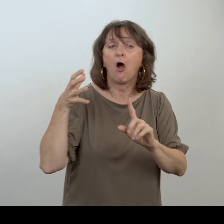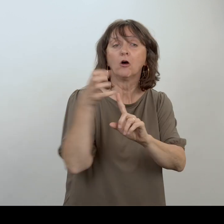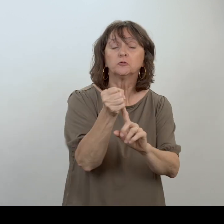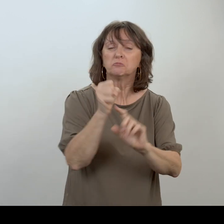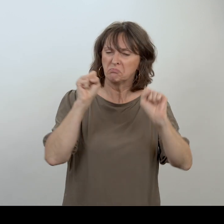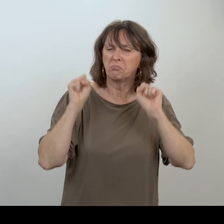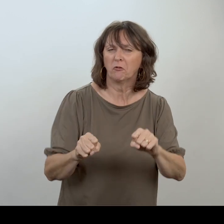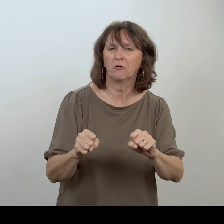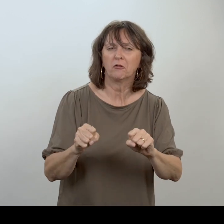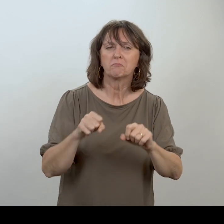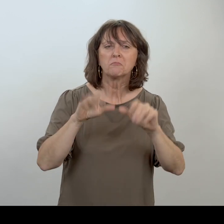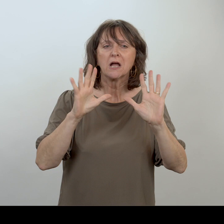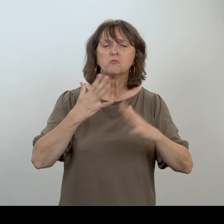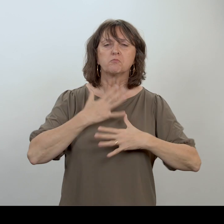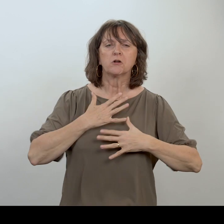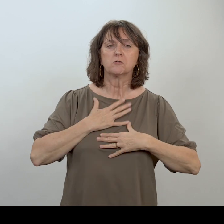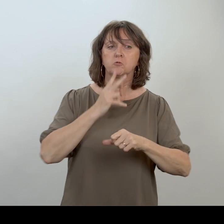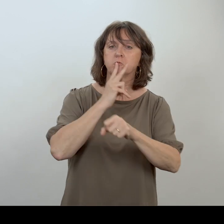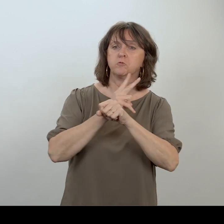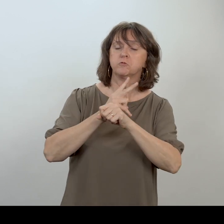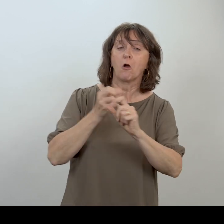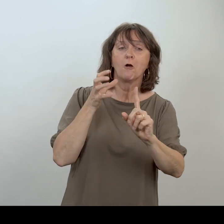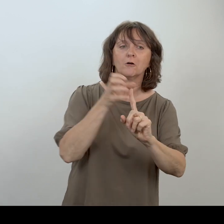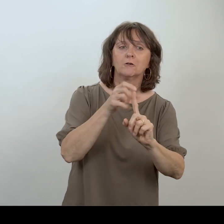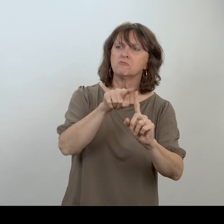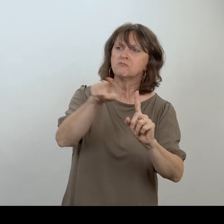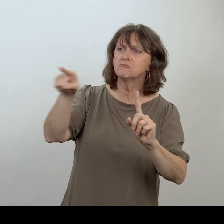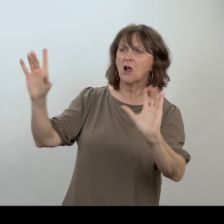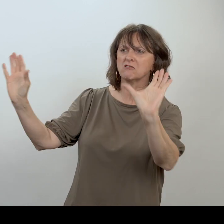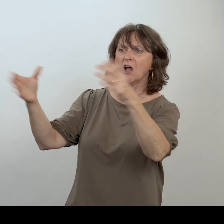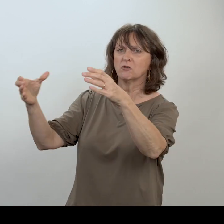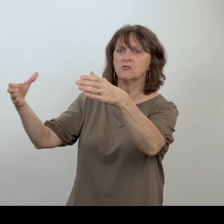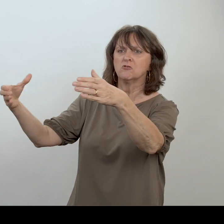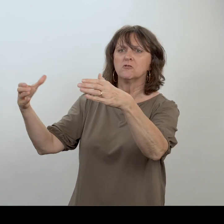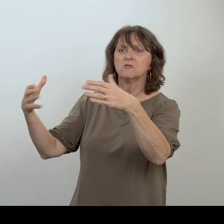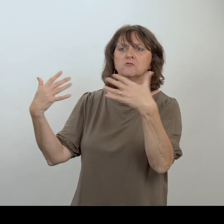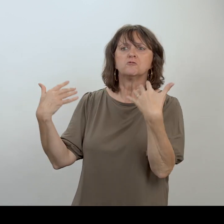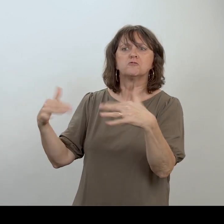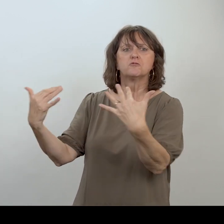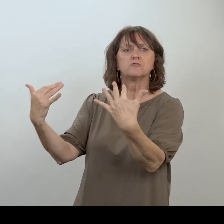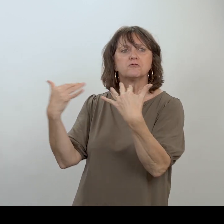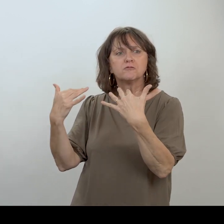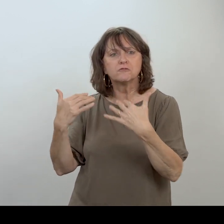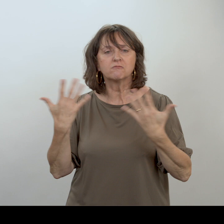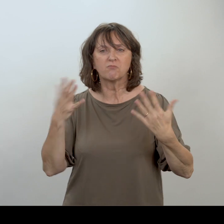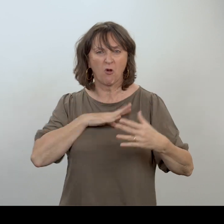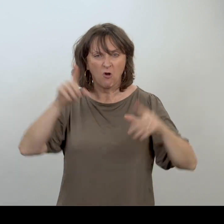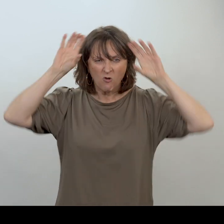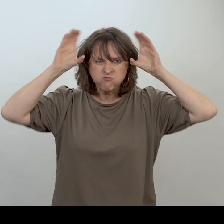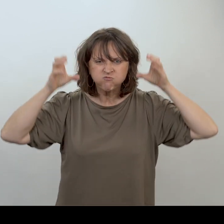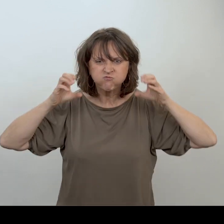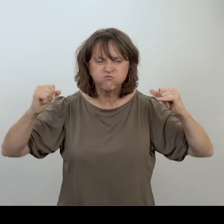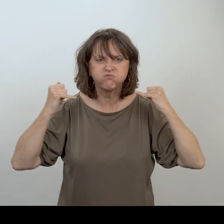était capable de tuer les buffles un à un, mais il avait peur d'en attaquer un seul pendant qu'ils